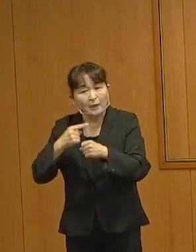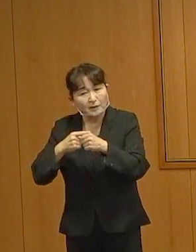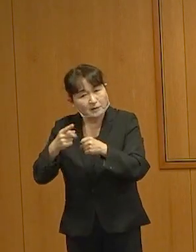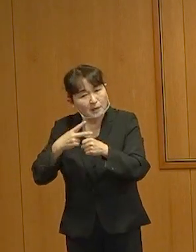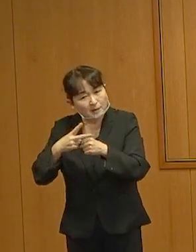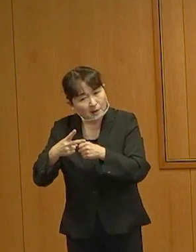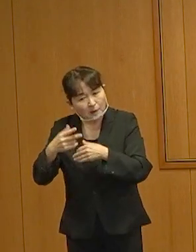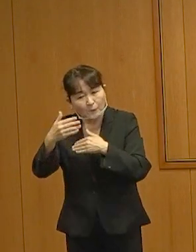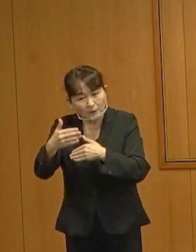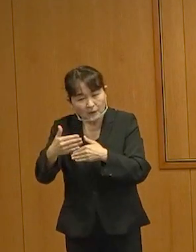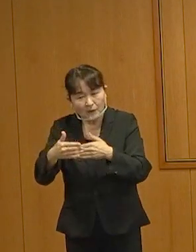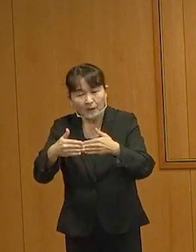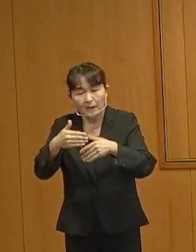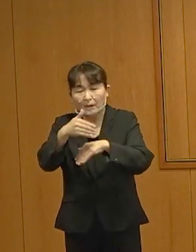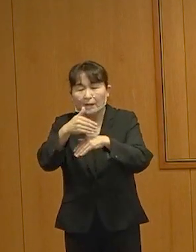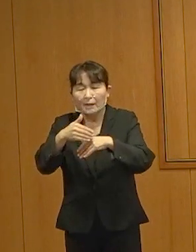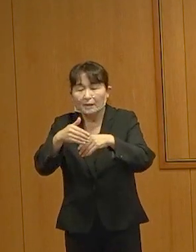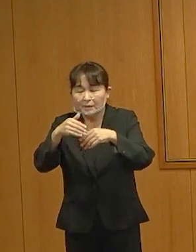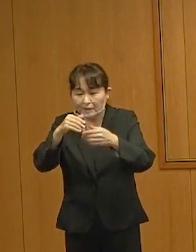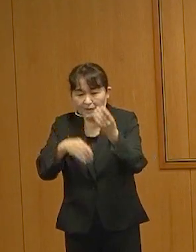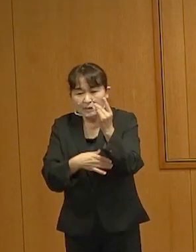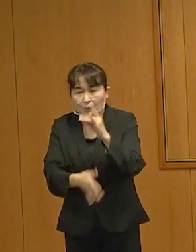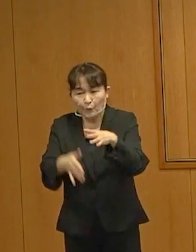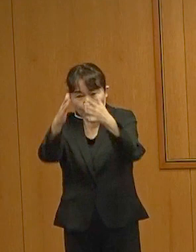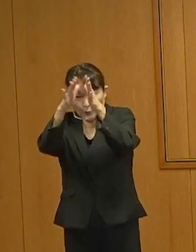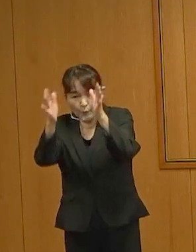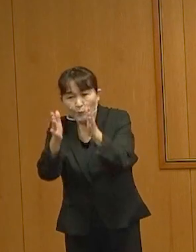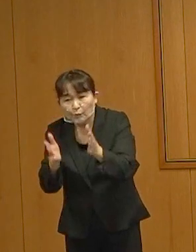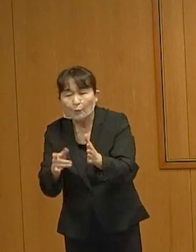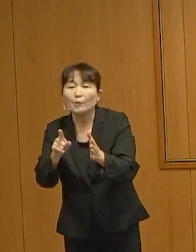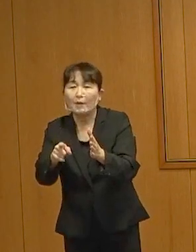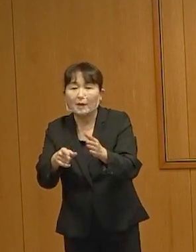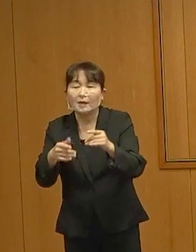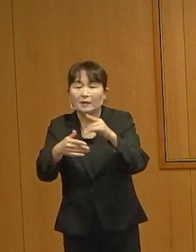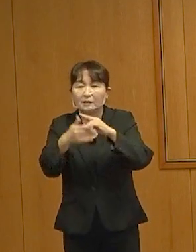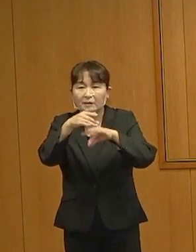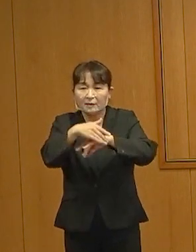本構想から計画に進めていきたいと思います。